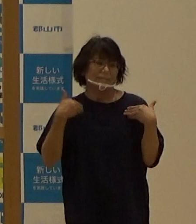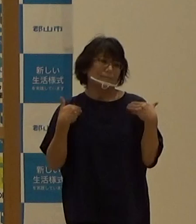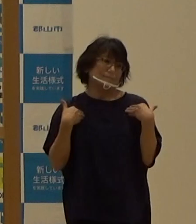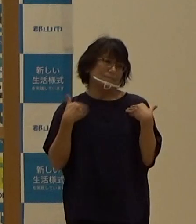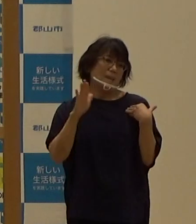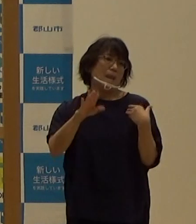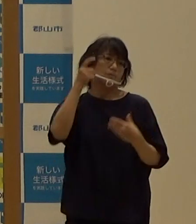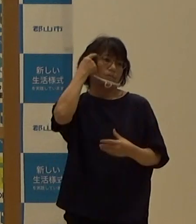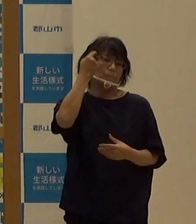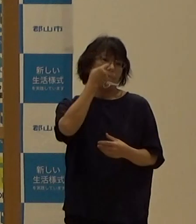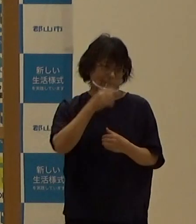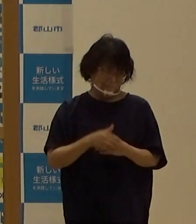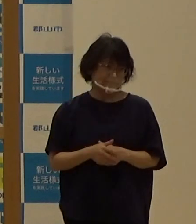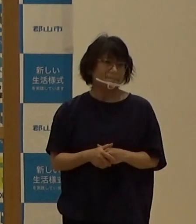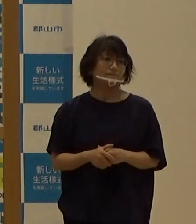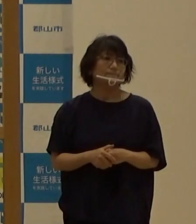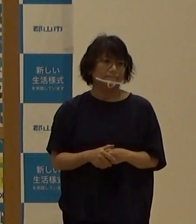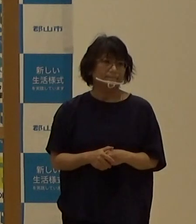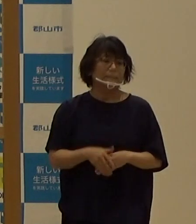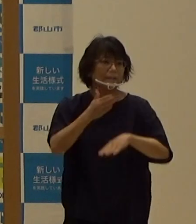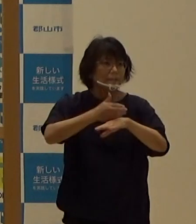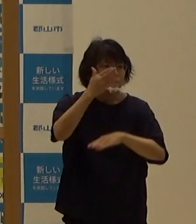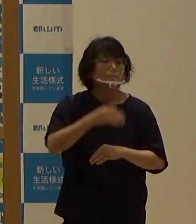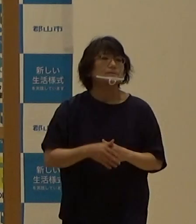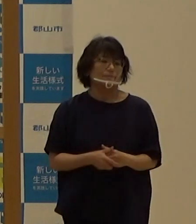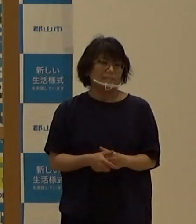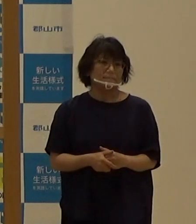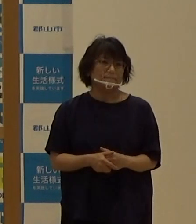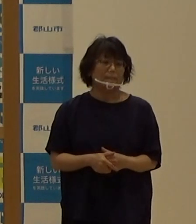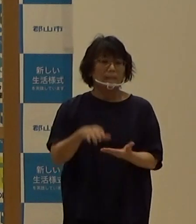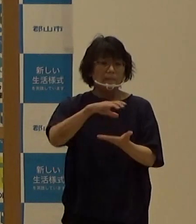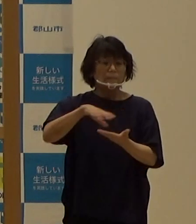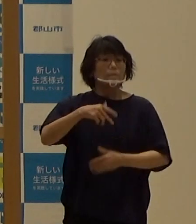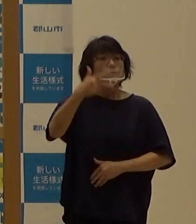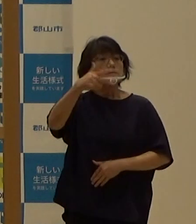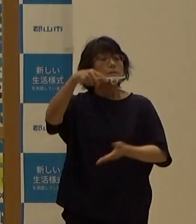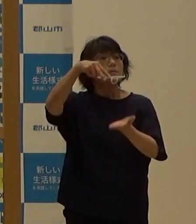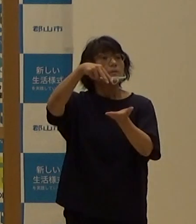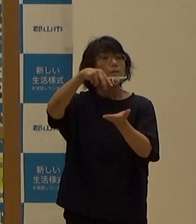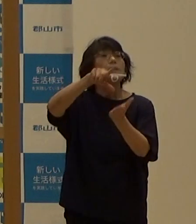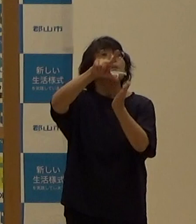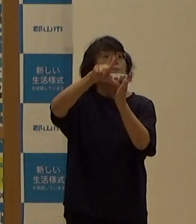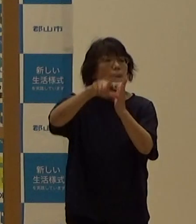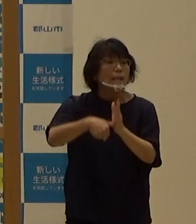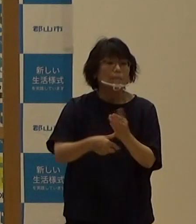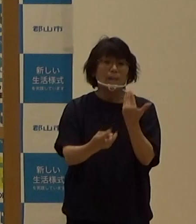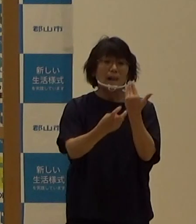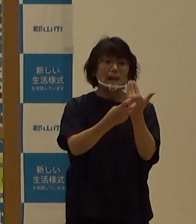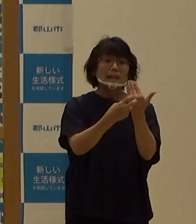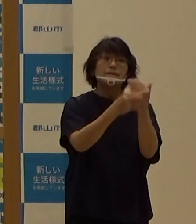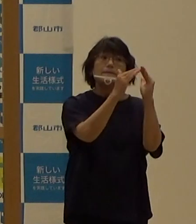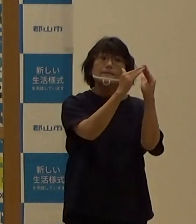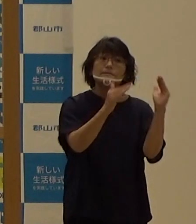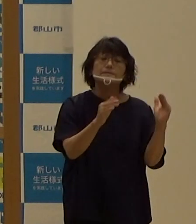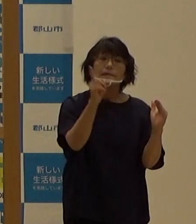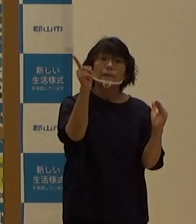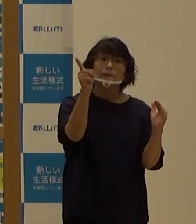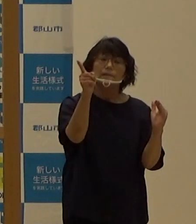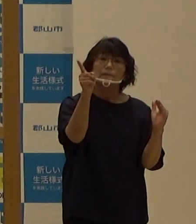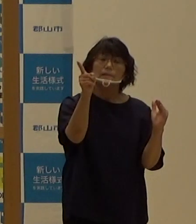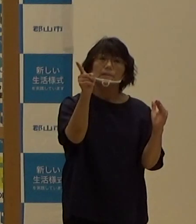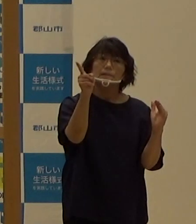りまして、お声をたどいてありがとうございます。ただ高齢町の場合、医師会さんとですね、医師会には病